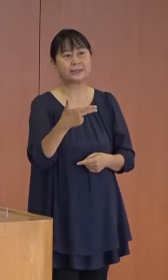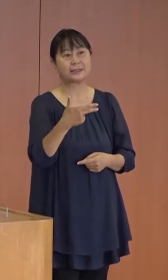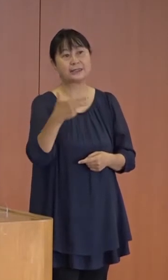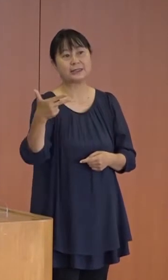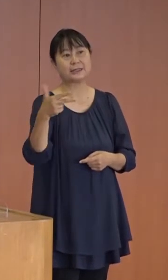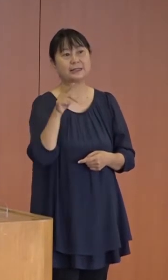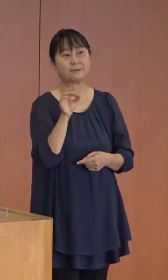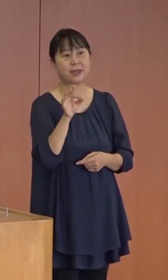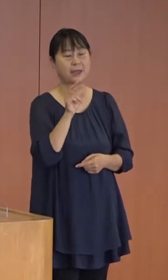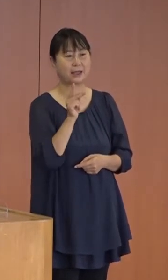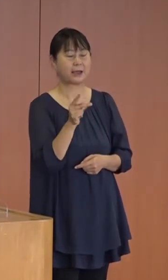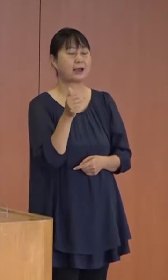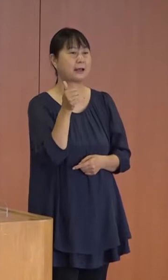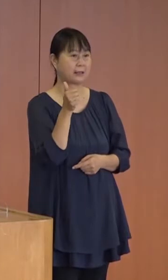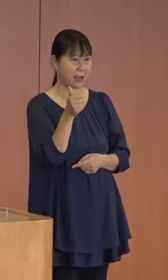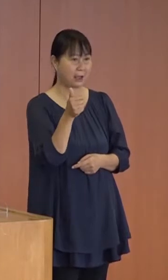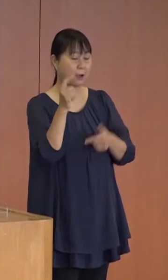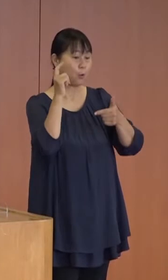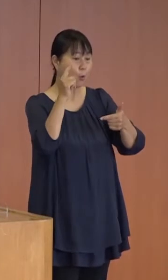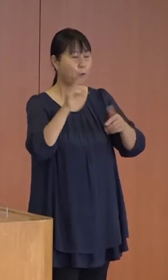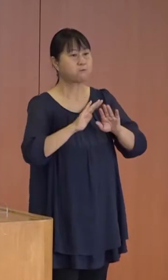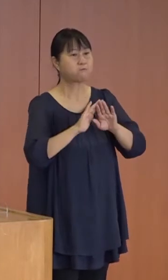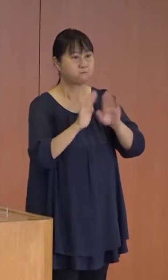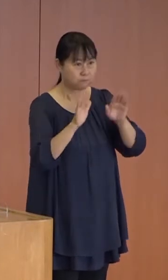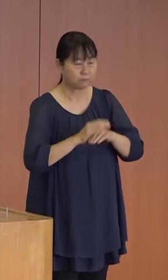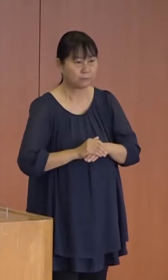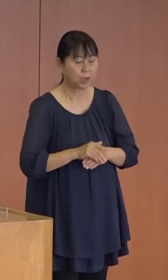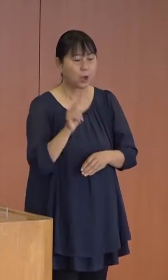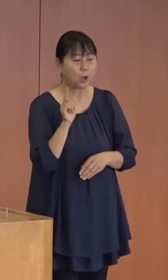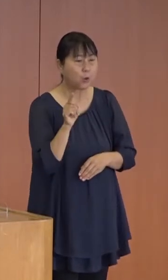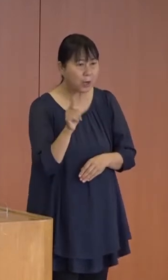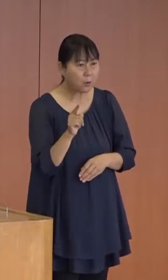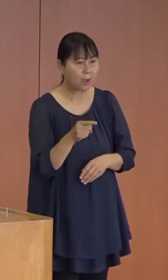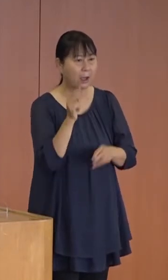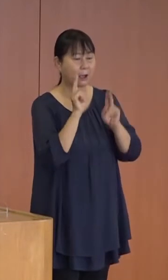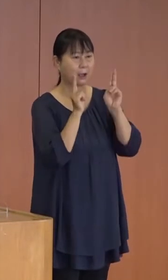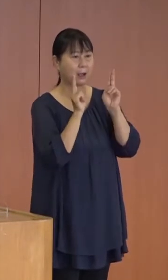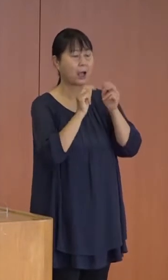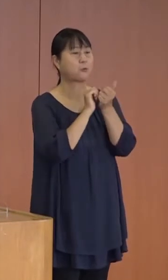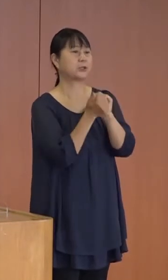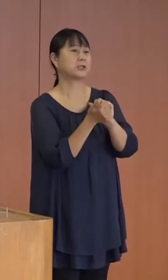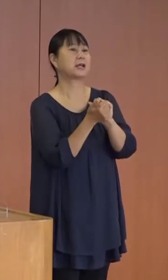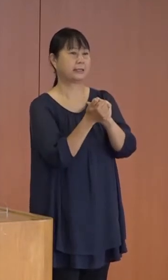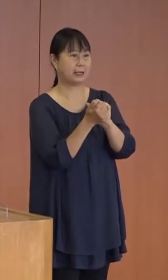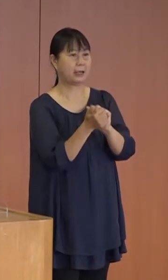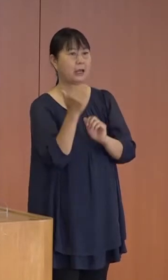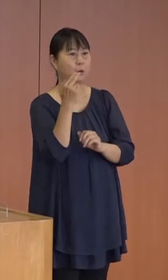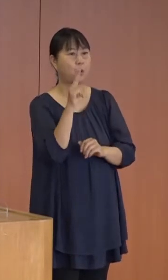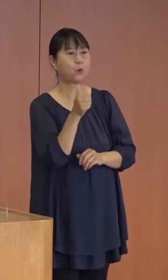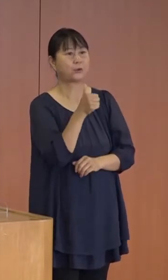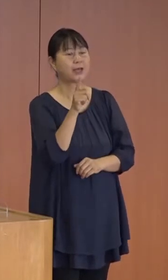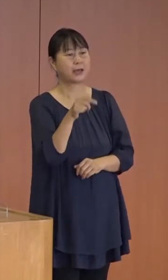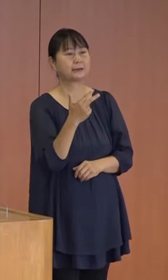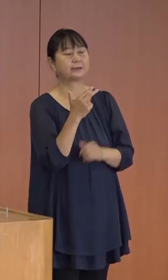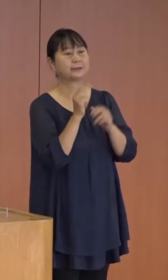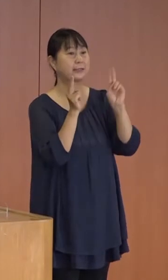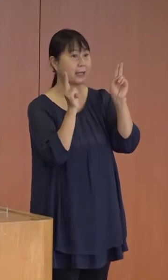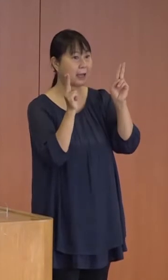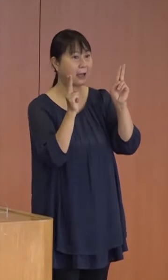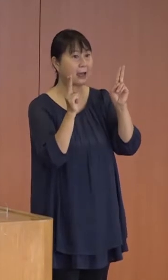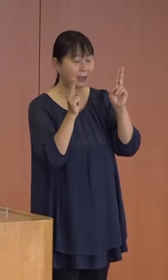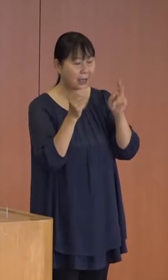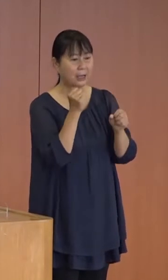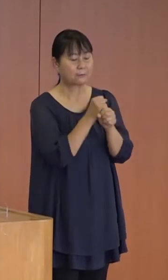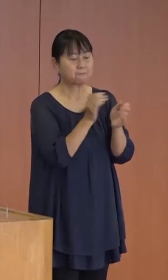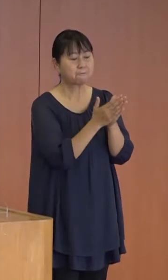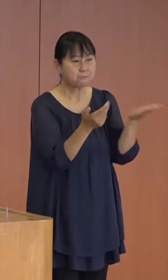。このシンポジウムは株式会社講談社が発刊する女性誌フ